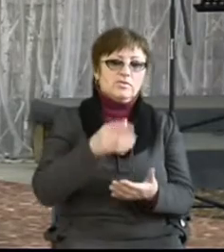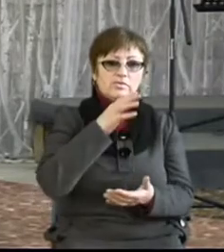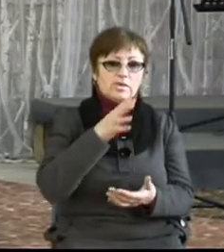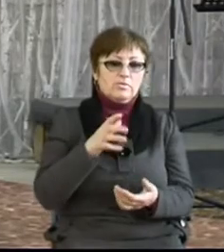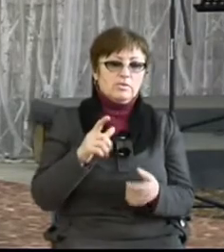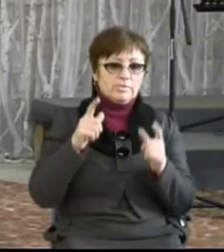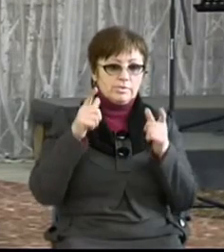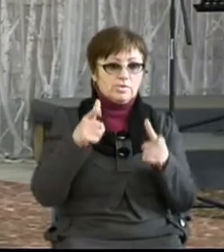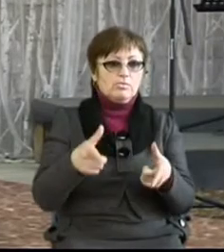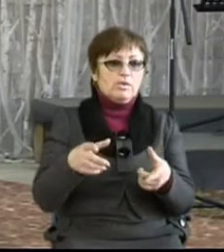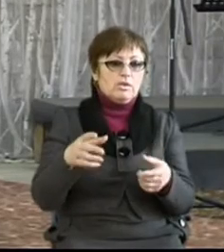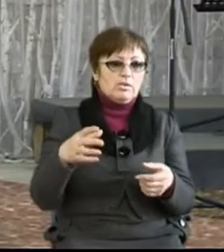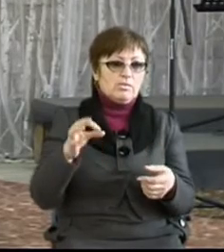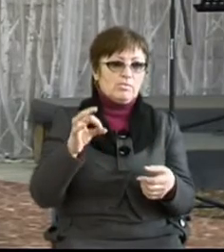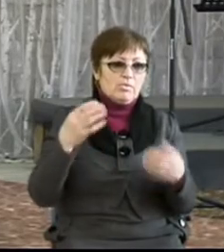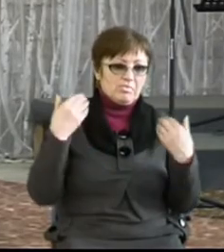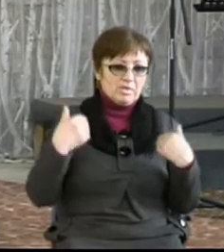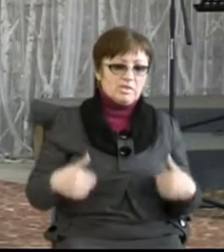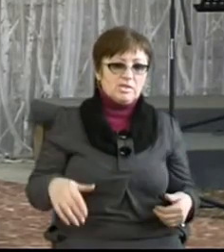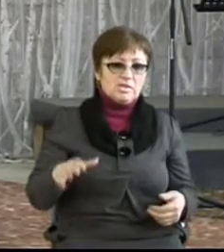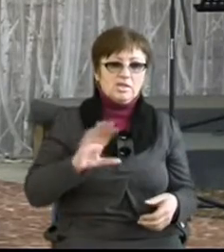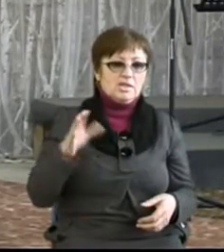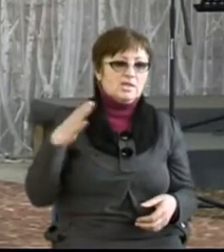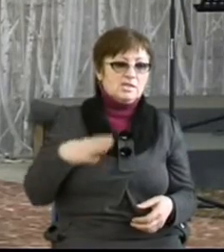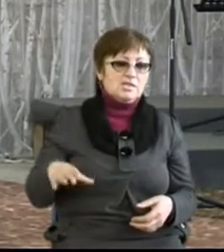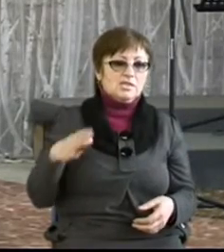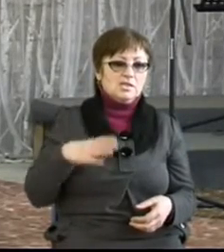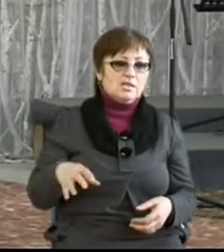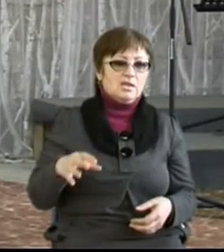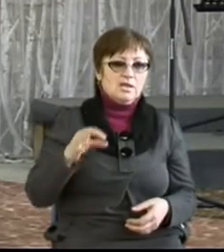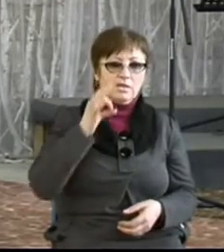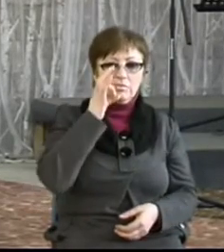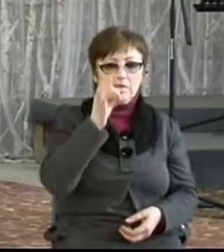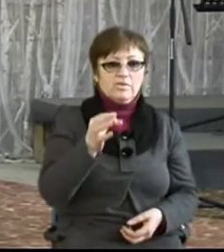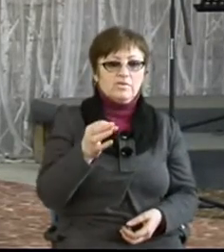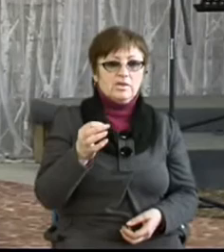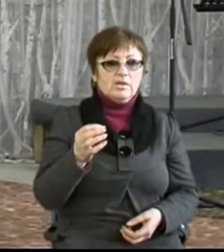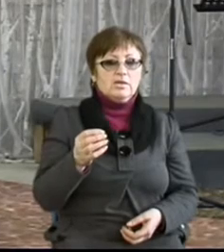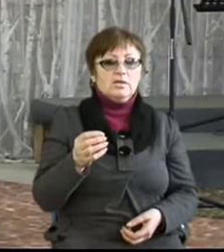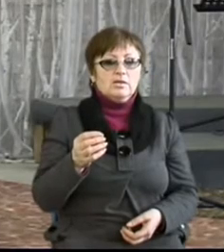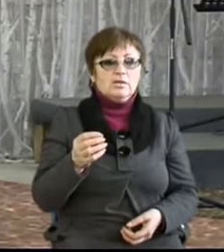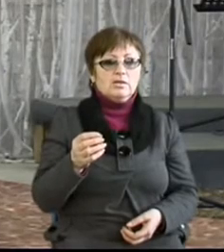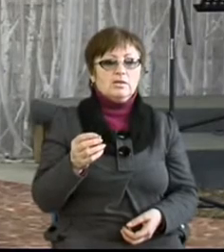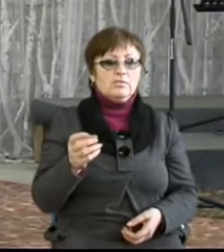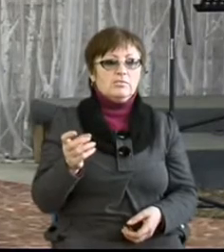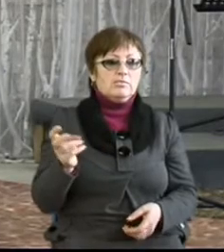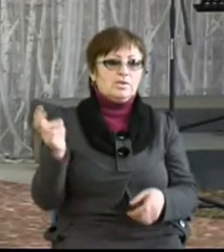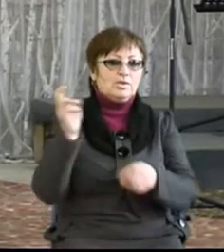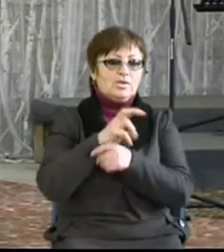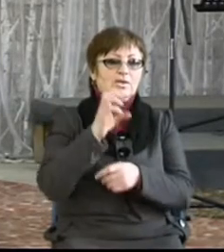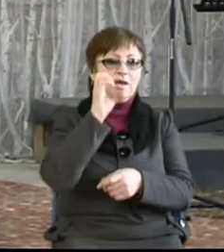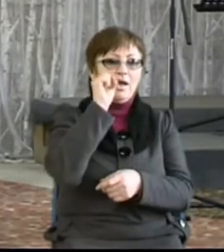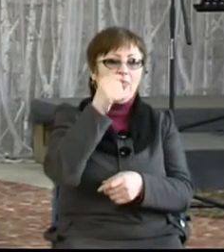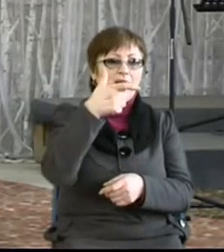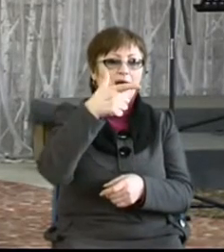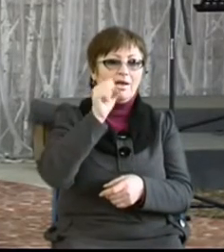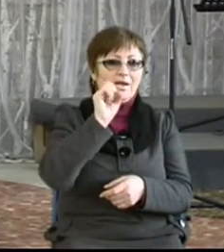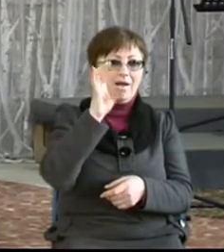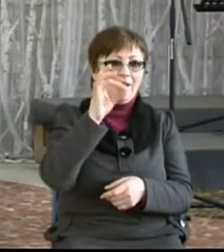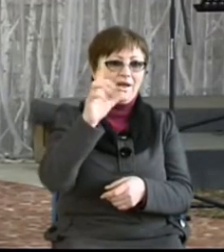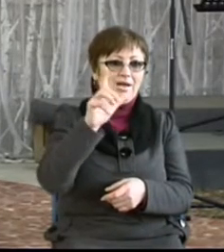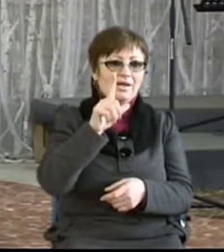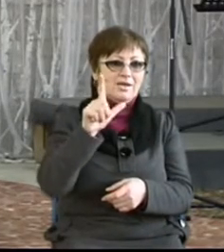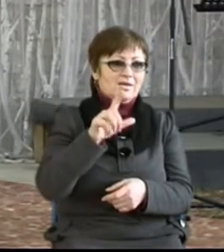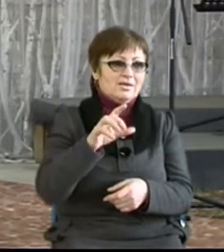время поступает по плоти, не дожидается этого обетования, но входит к Агарь и появляется, скажем